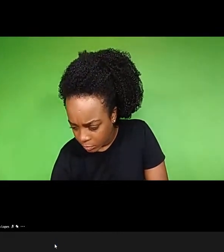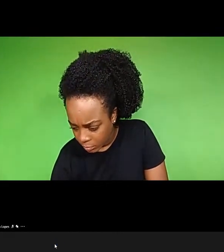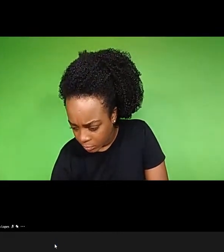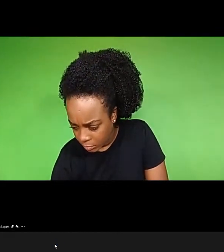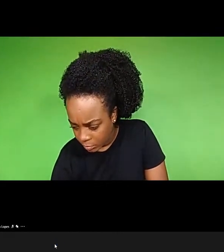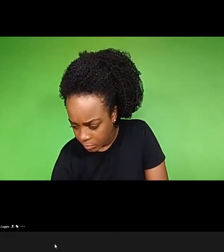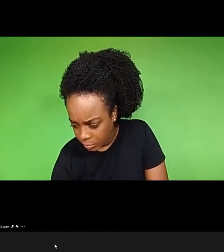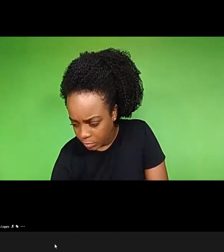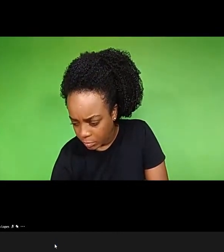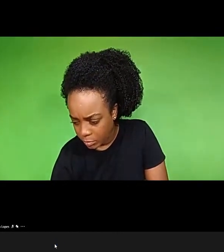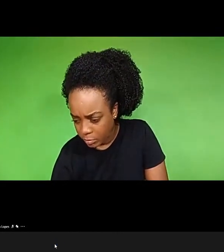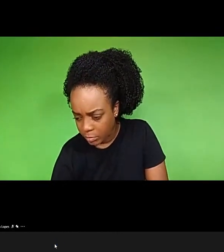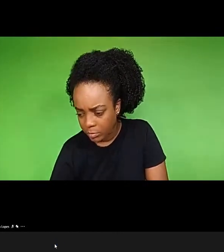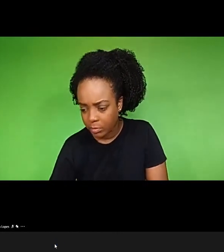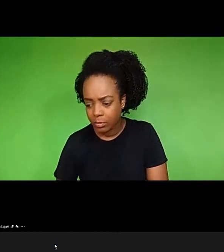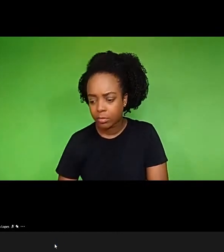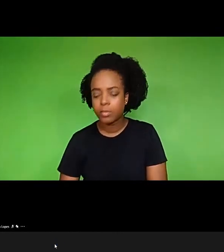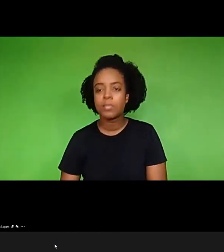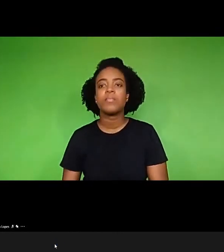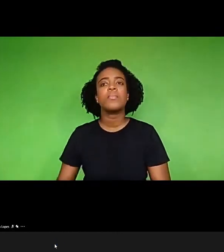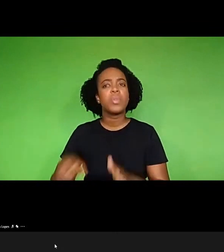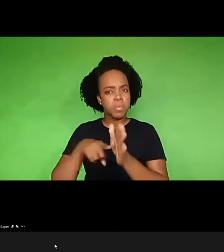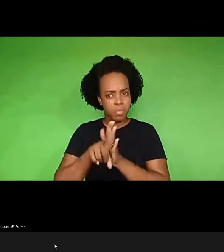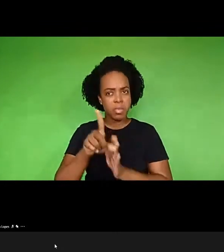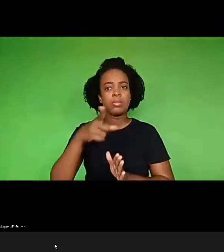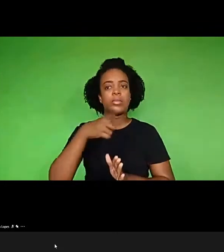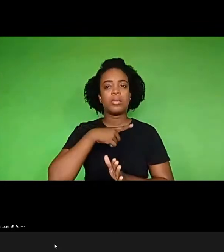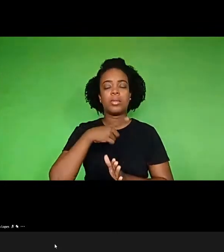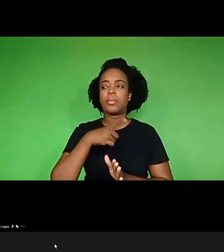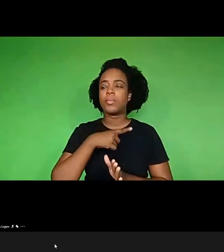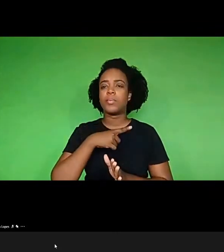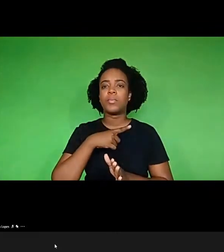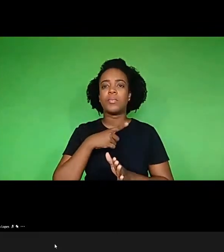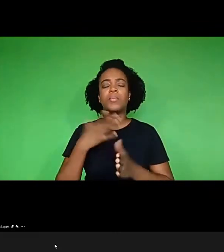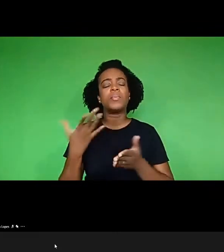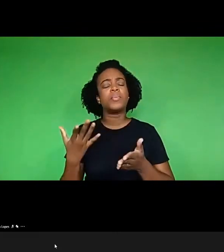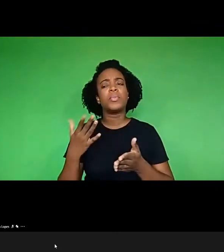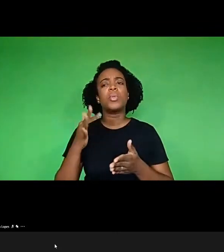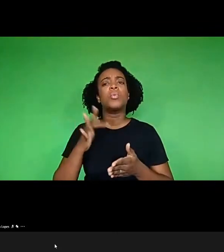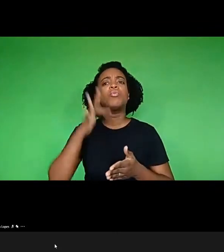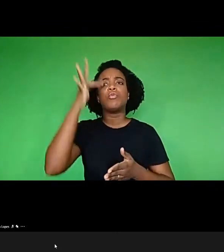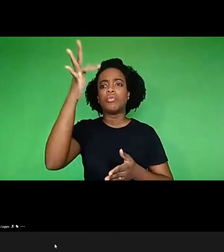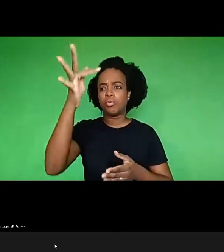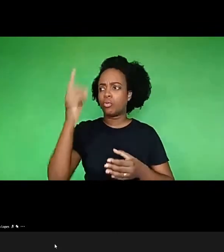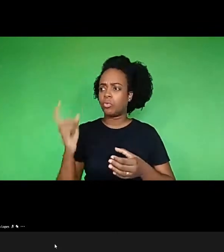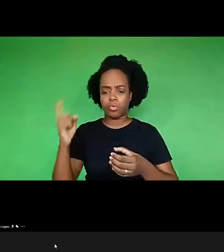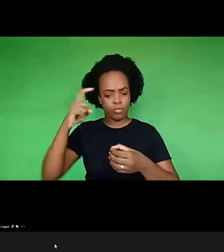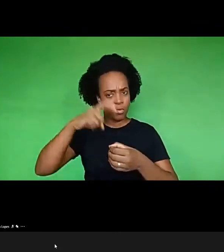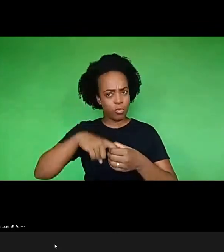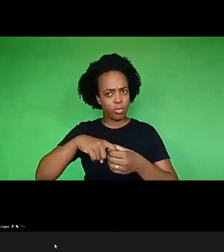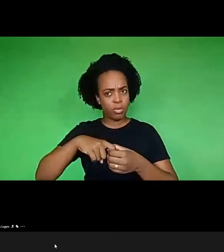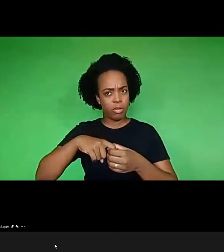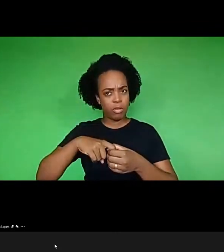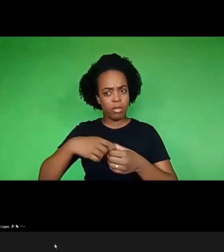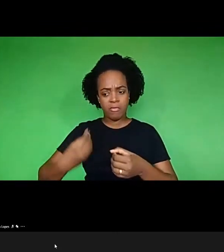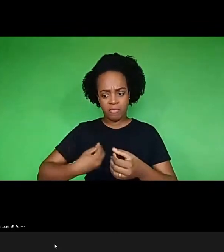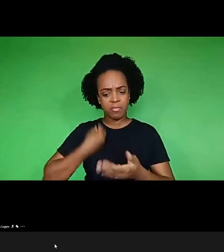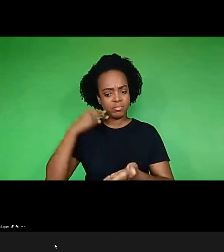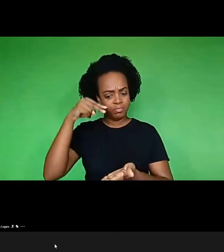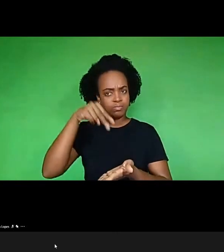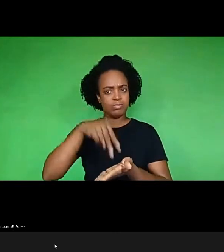Pergunta que fizeram foi o seguinte: quando voltar às aulas, os professores vão acarretar os alunos com a